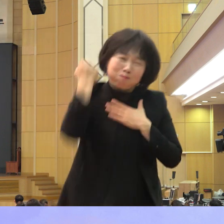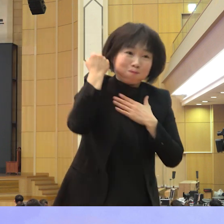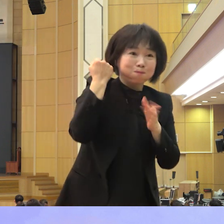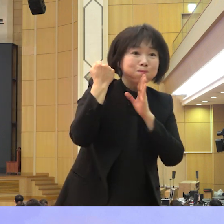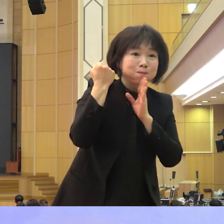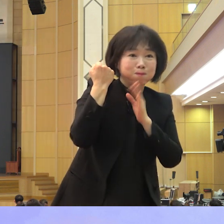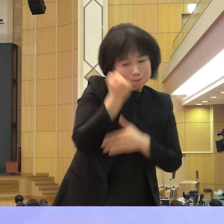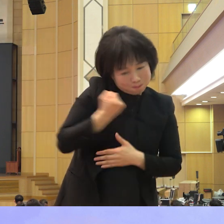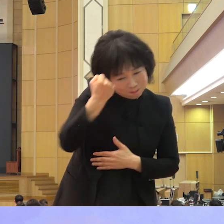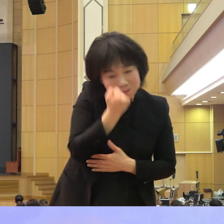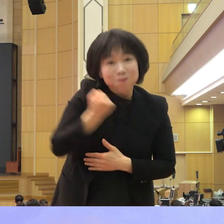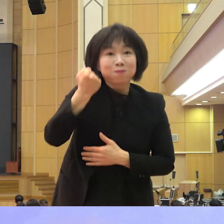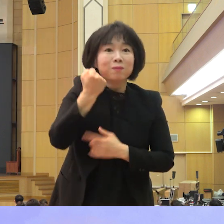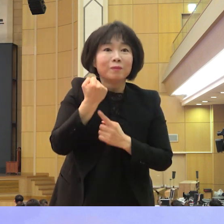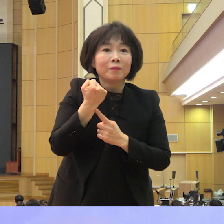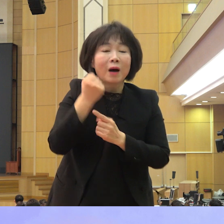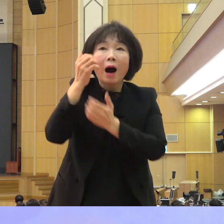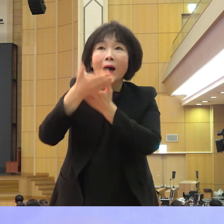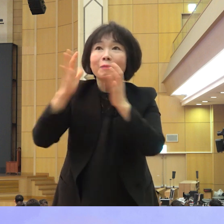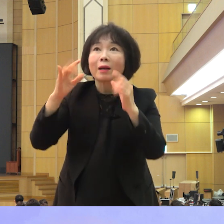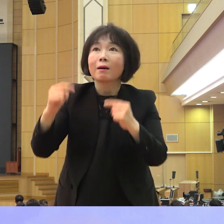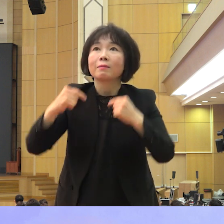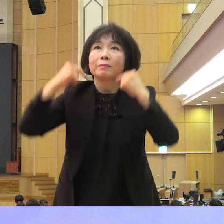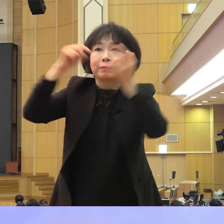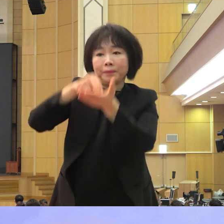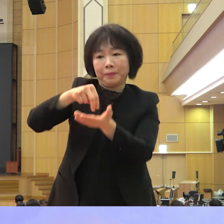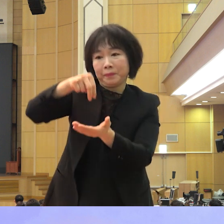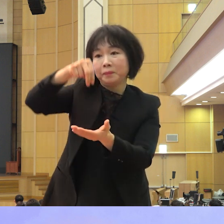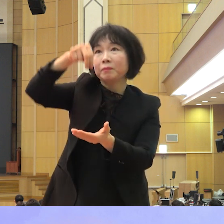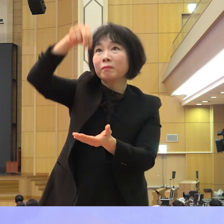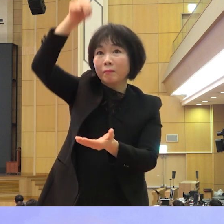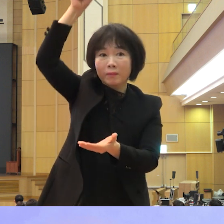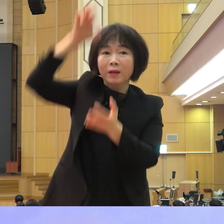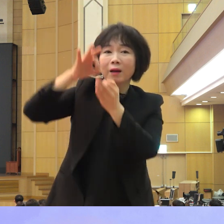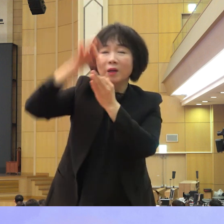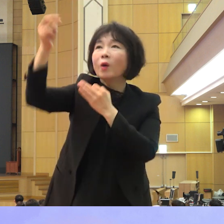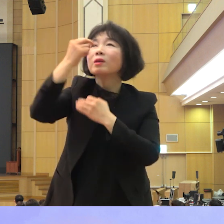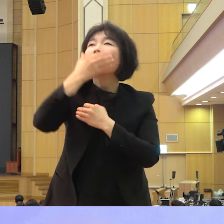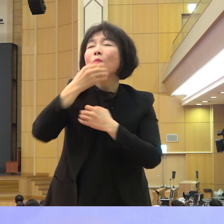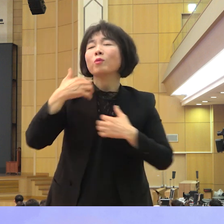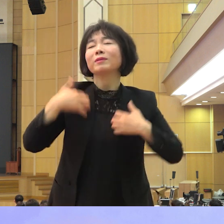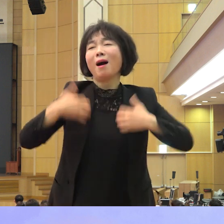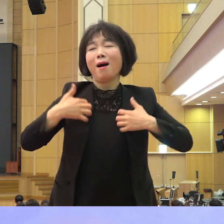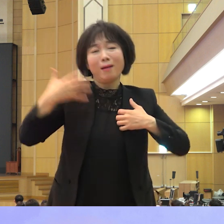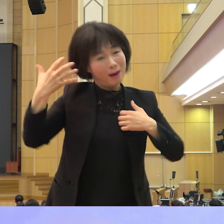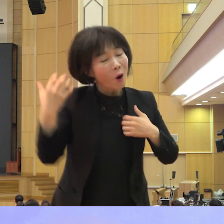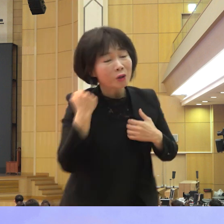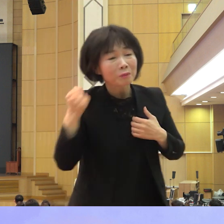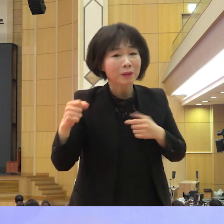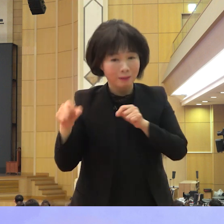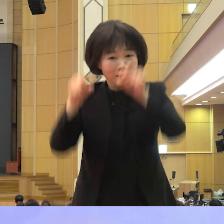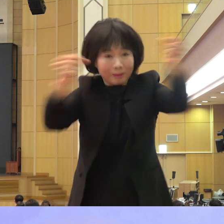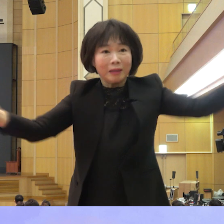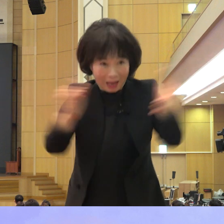이제 하나님 나라에 가고, 하나님 나라 가면 영생 복락을 누리는 것입니다. 네.